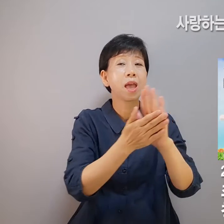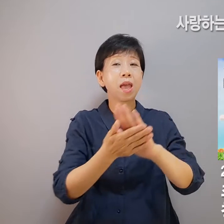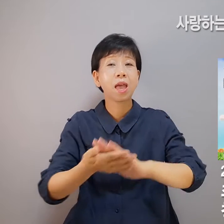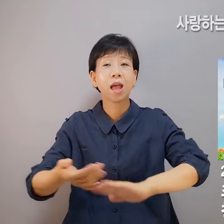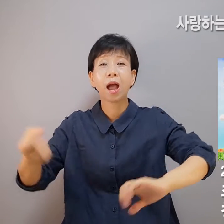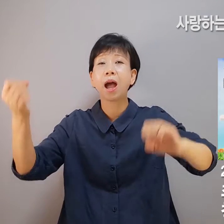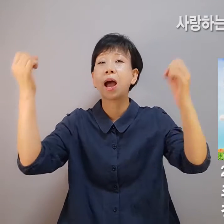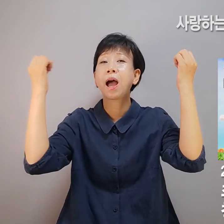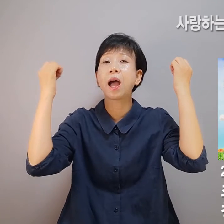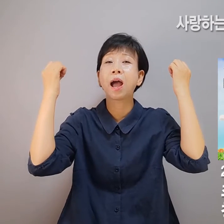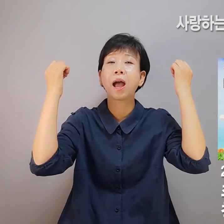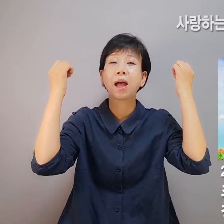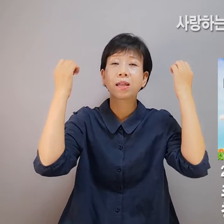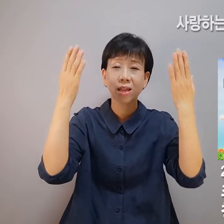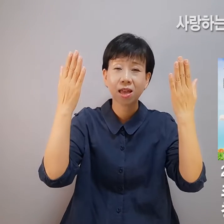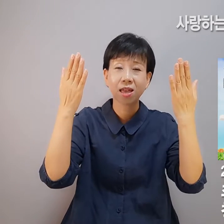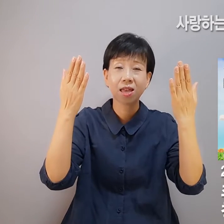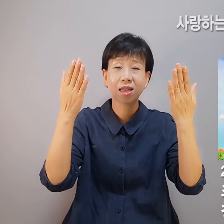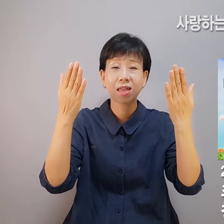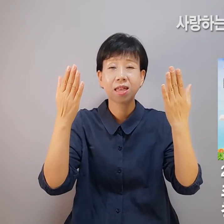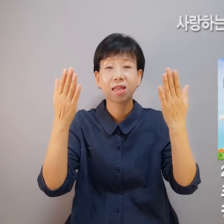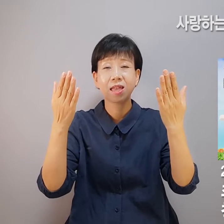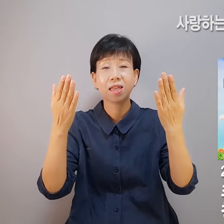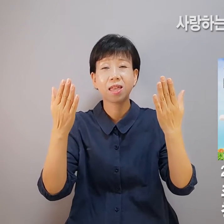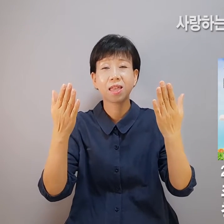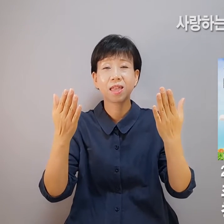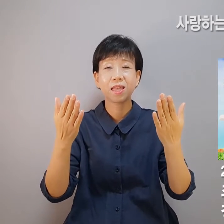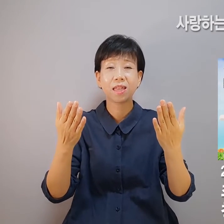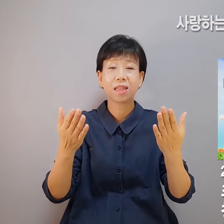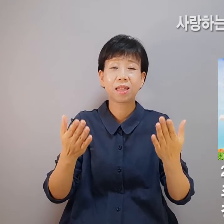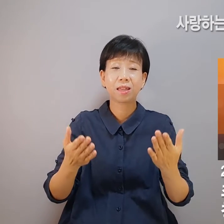새롭게 하네.